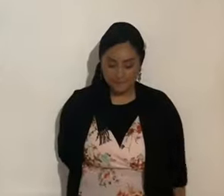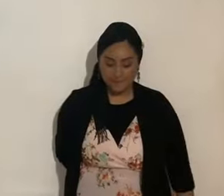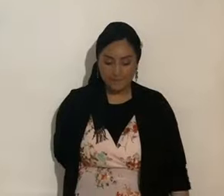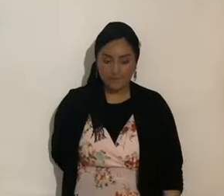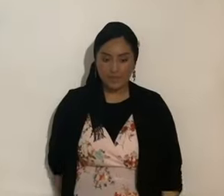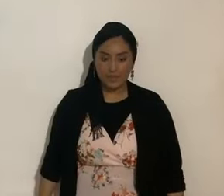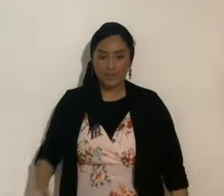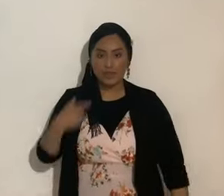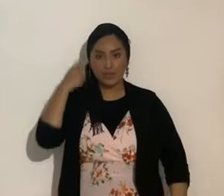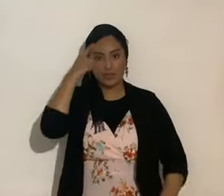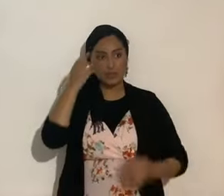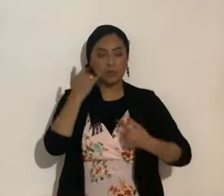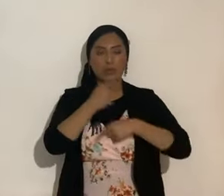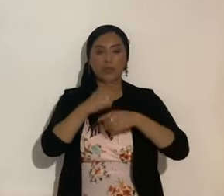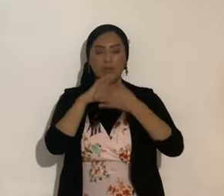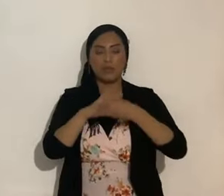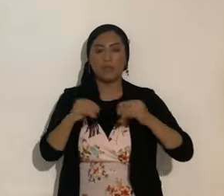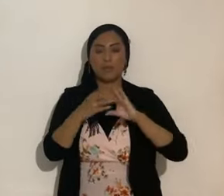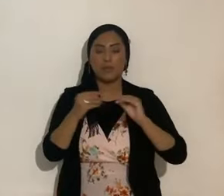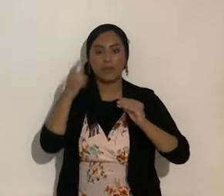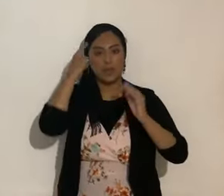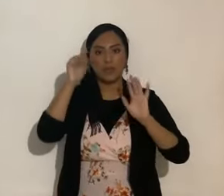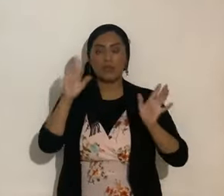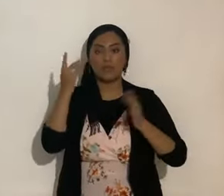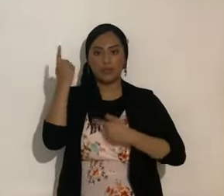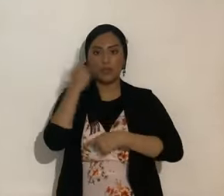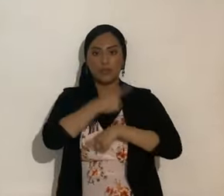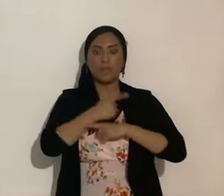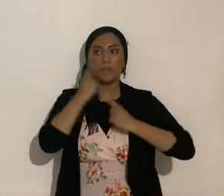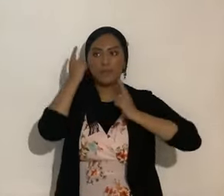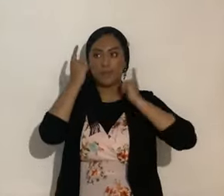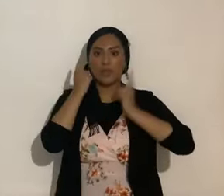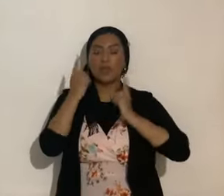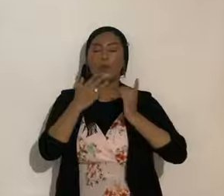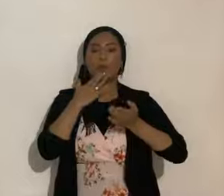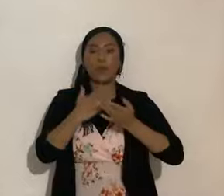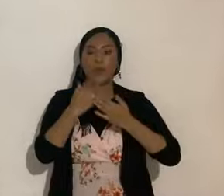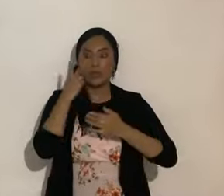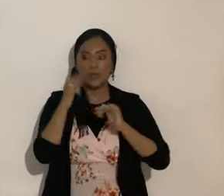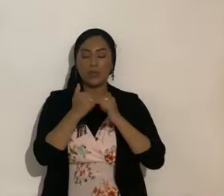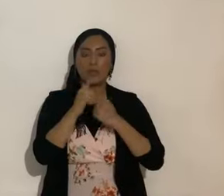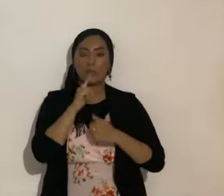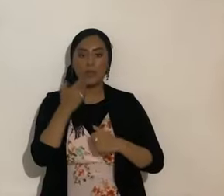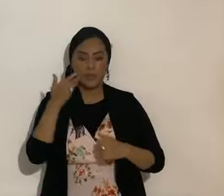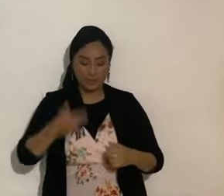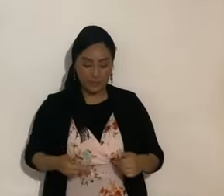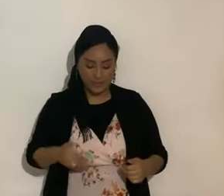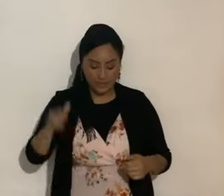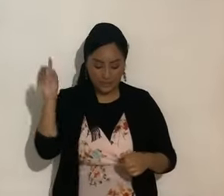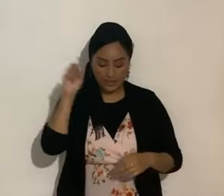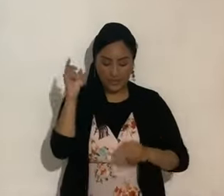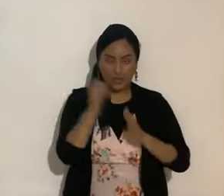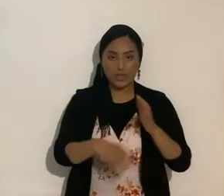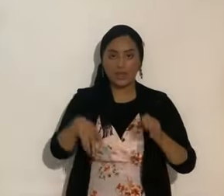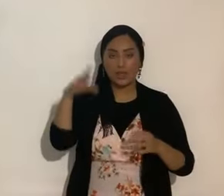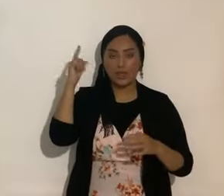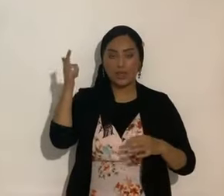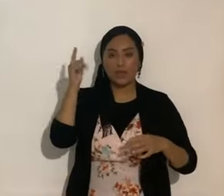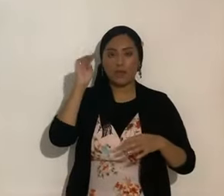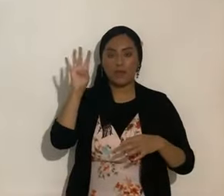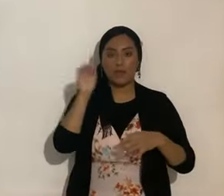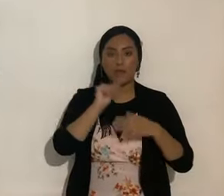Yo creo que solamente con esta parábola vamos a tener para el día de hoy, para analizarla bien y ver cómo estamos. Deuteronomio 24,